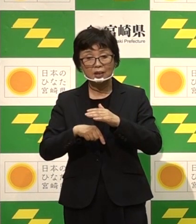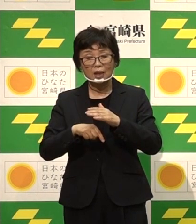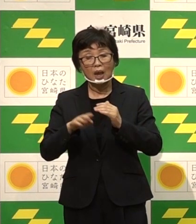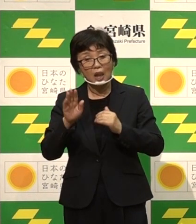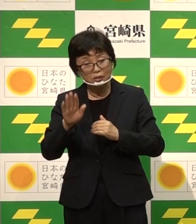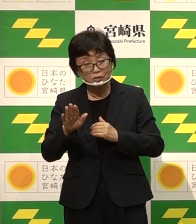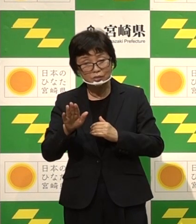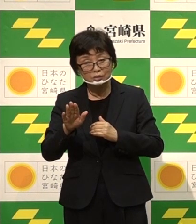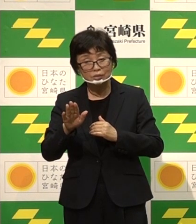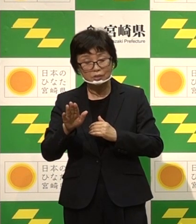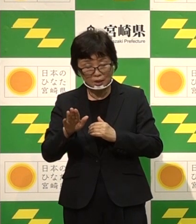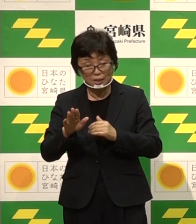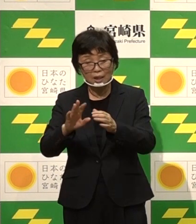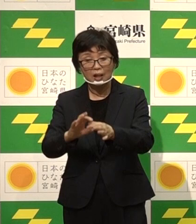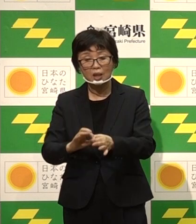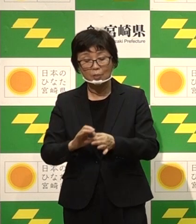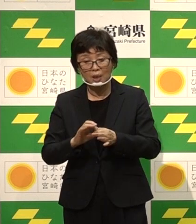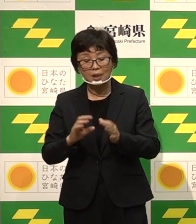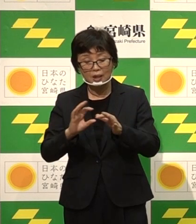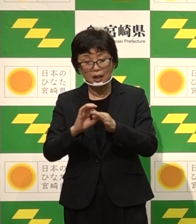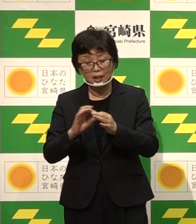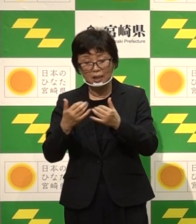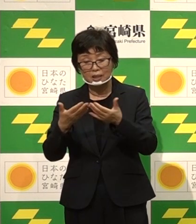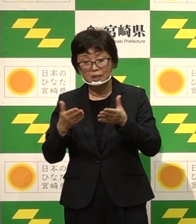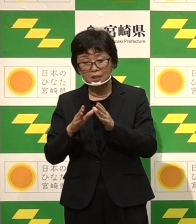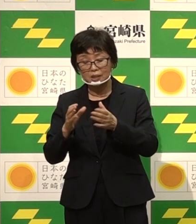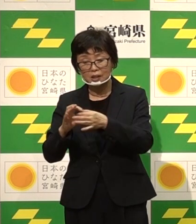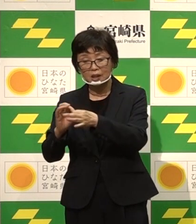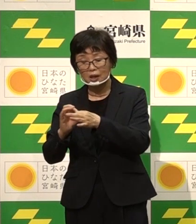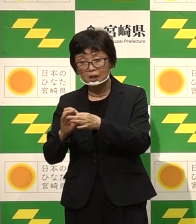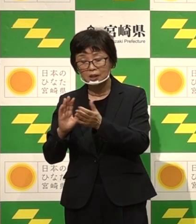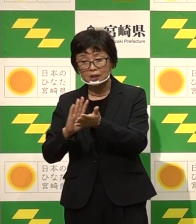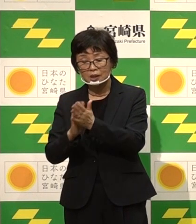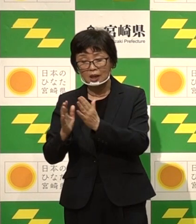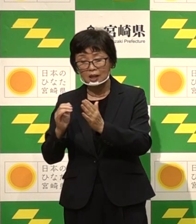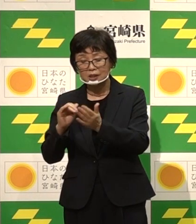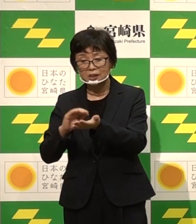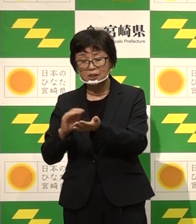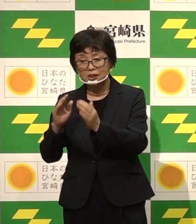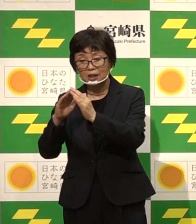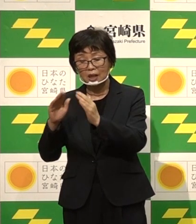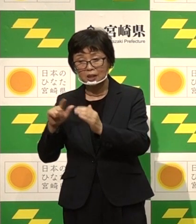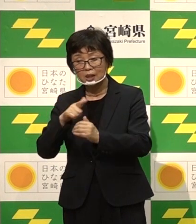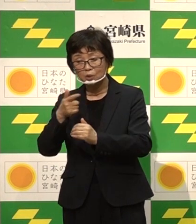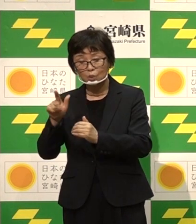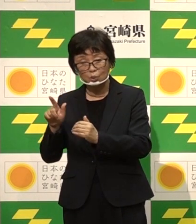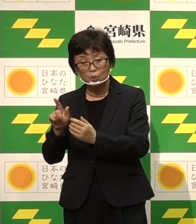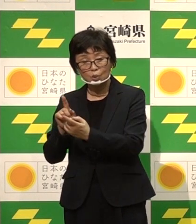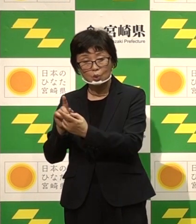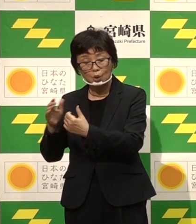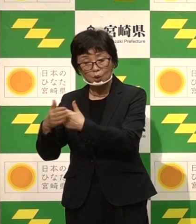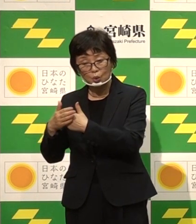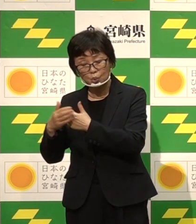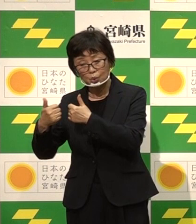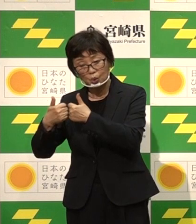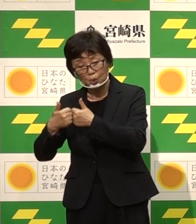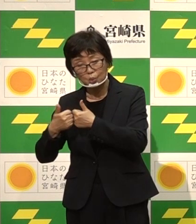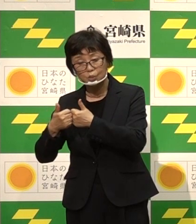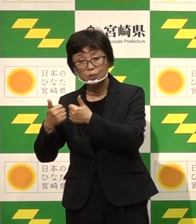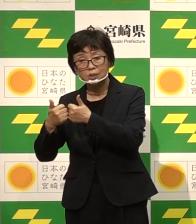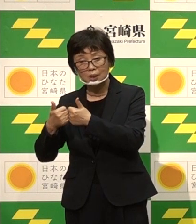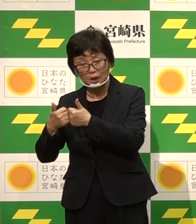るということであればですね、関係機関、県医師会等々との協議をしながらです